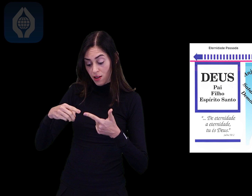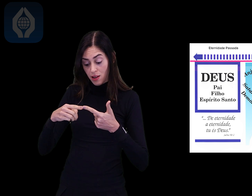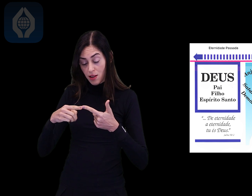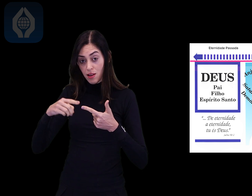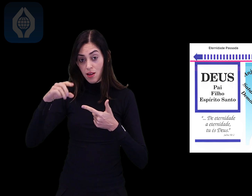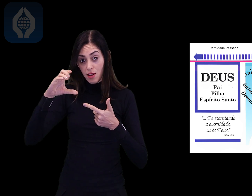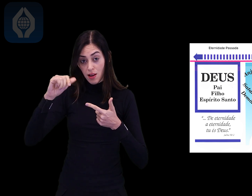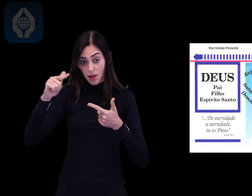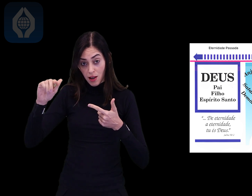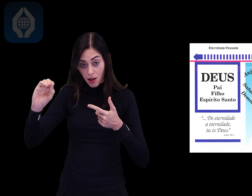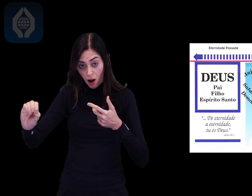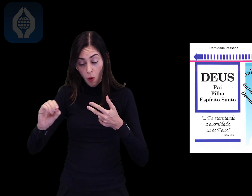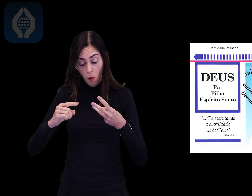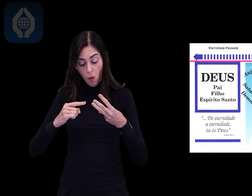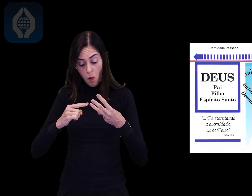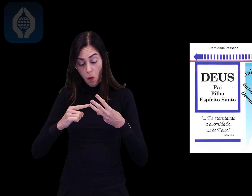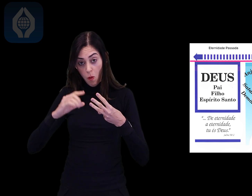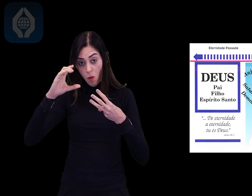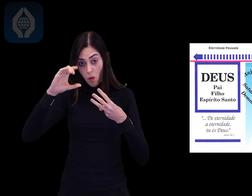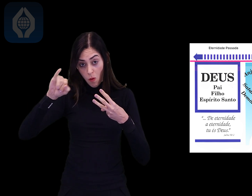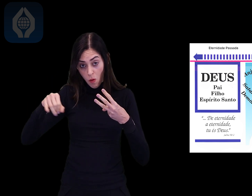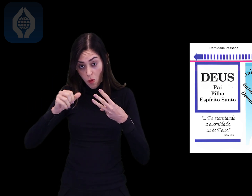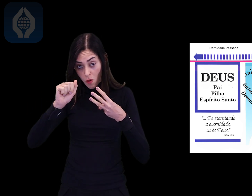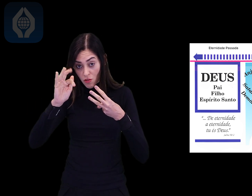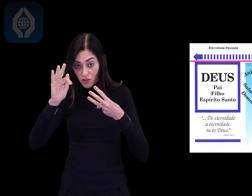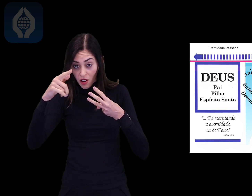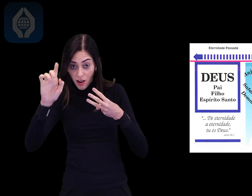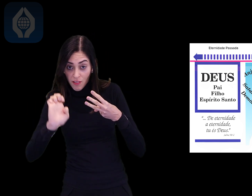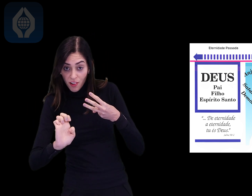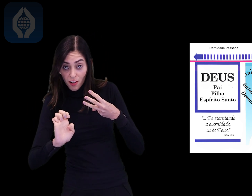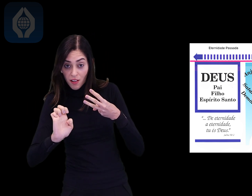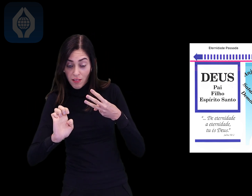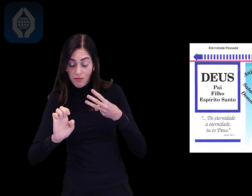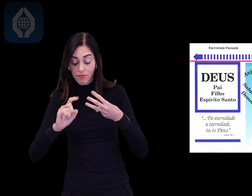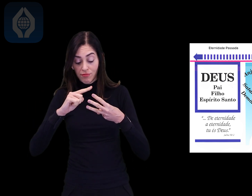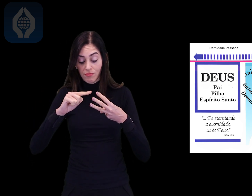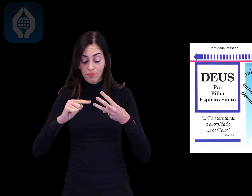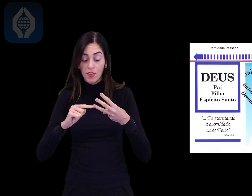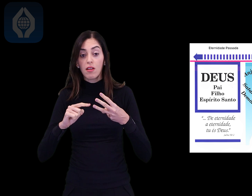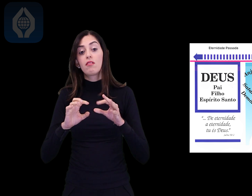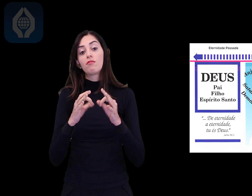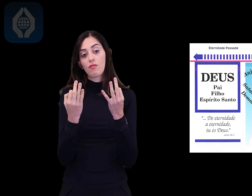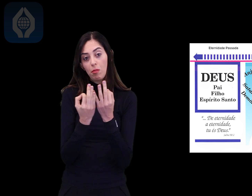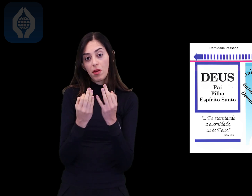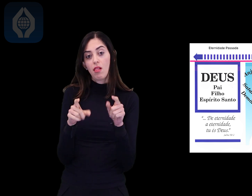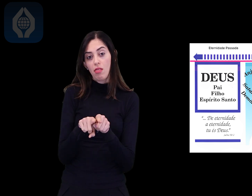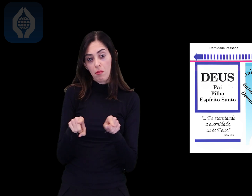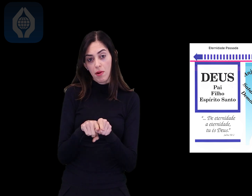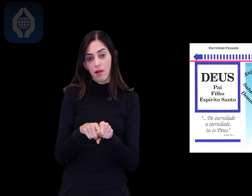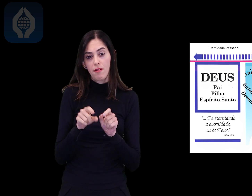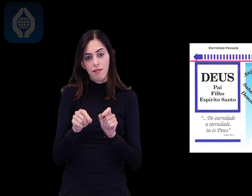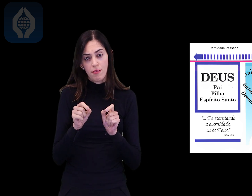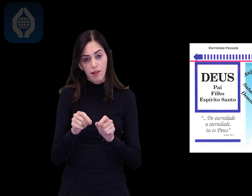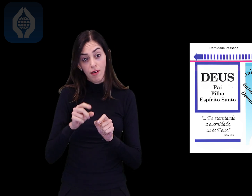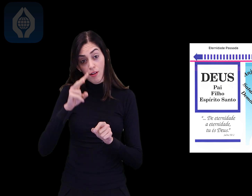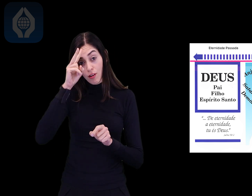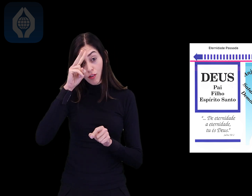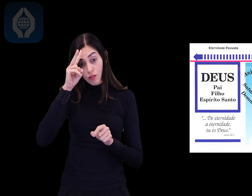Jafé, e suas respectivas famílias. Esta história se passou 1500 anos ou mais depois da criação de